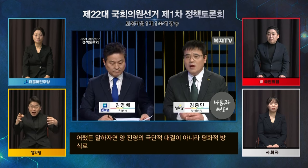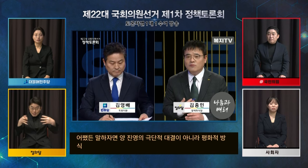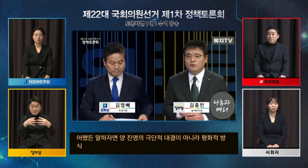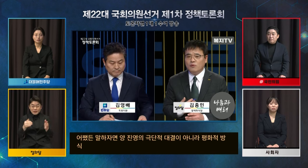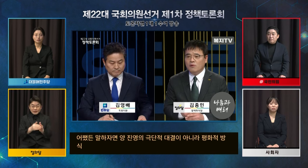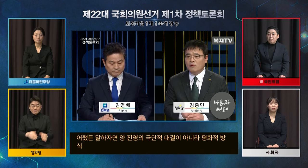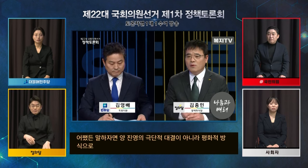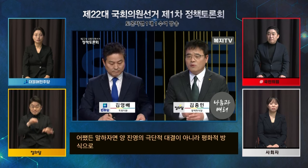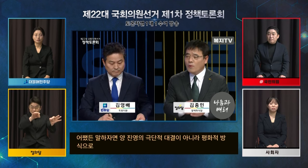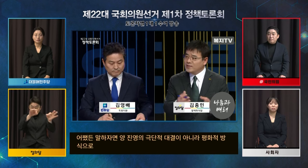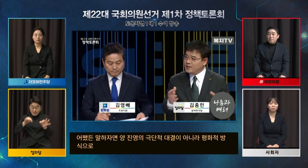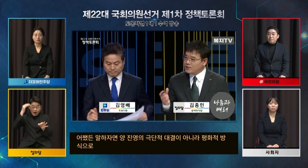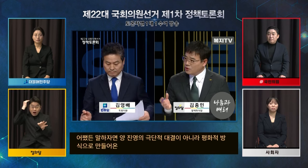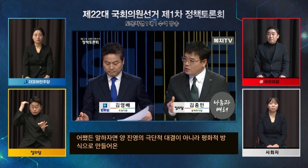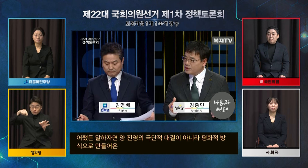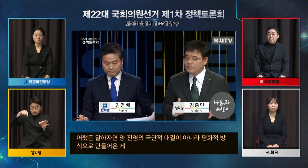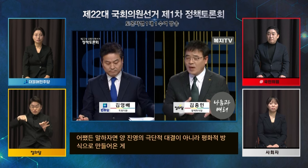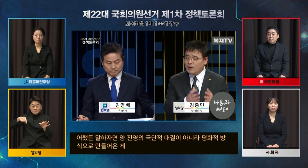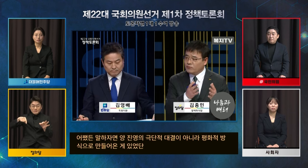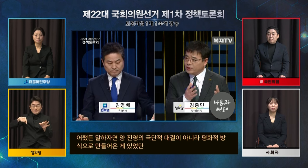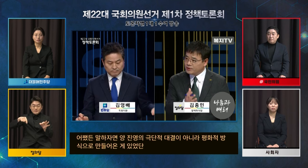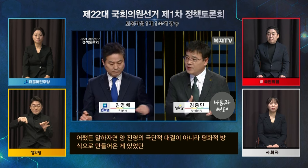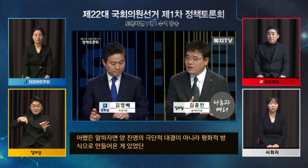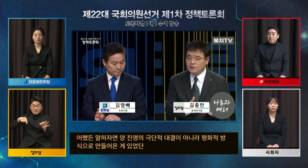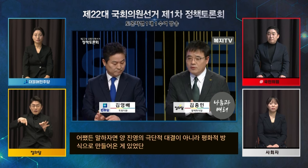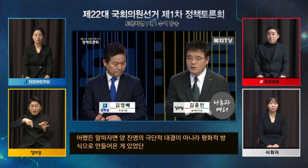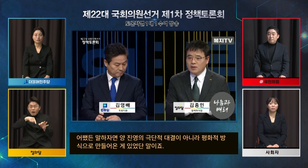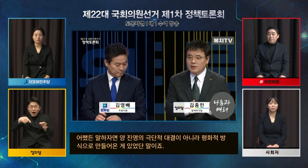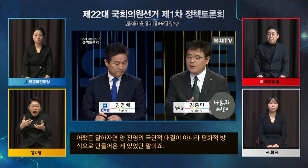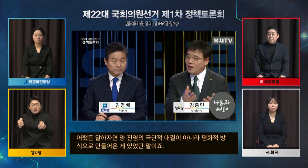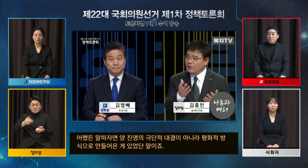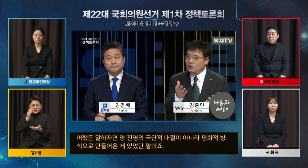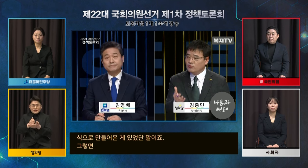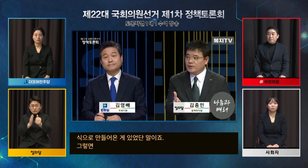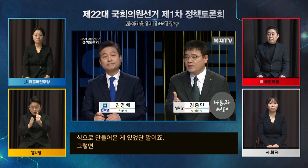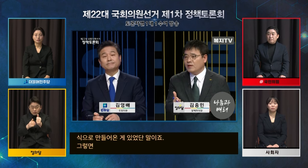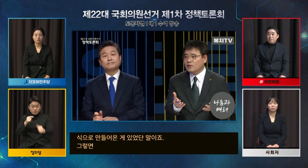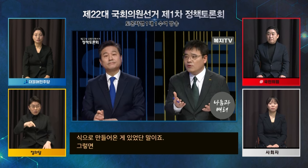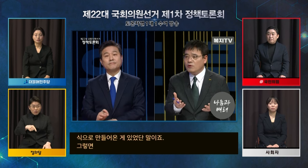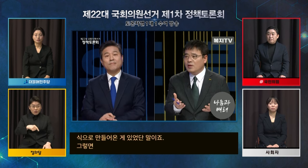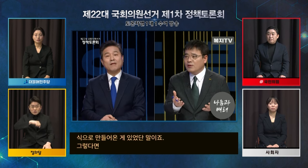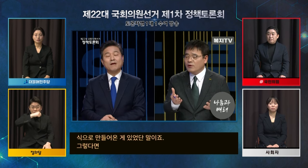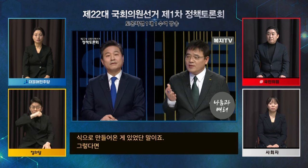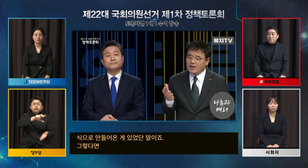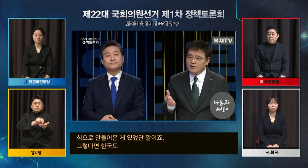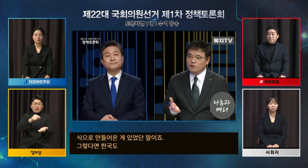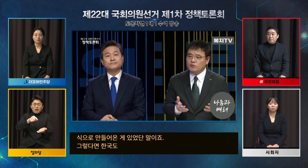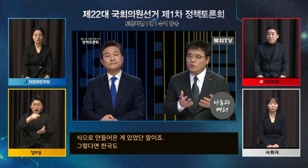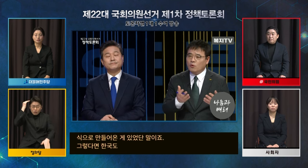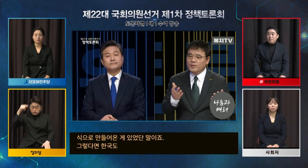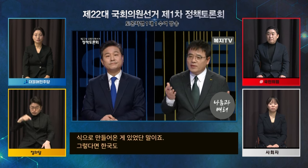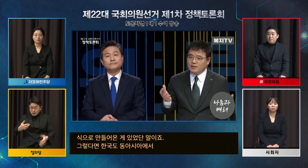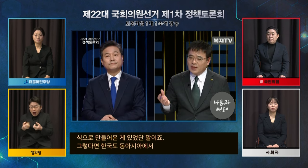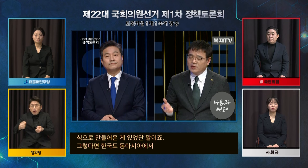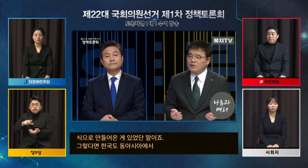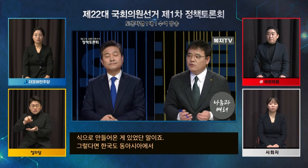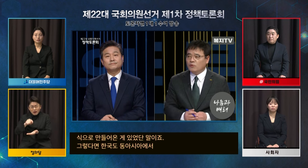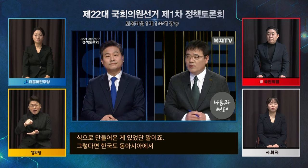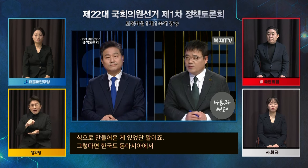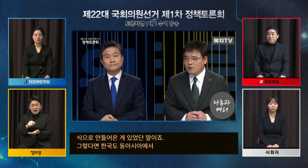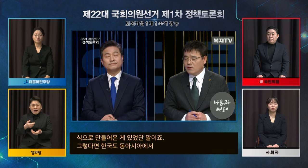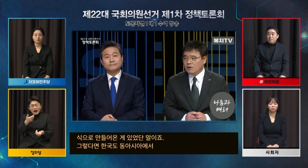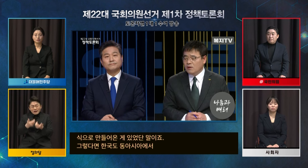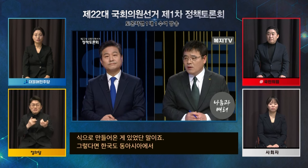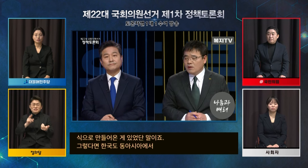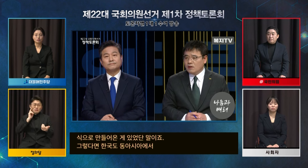한국도 동아시아에서 지금 대만 문제도 심각하죠. 그다음에 한반도 문제 심각하죠. 여러 가지 갈등 구조와 고민이 내재되는